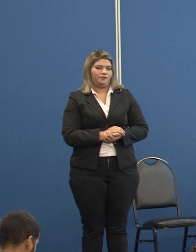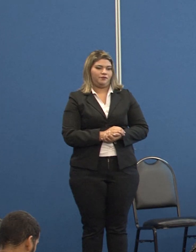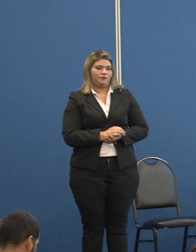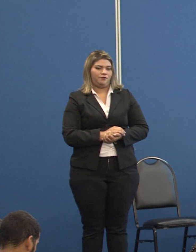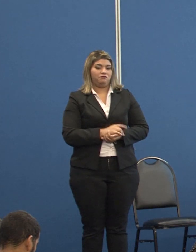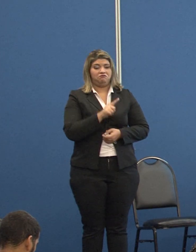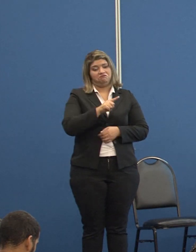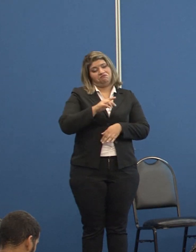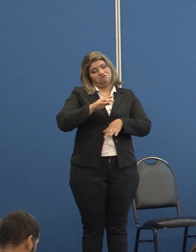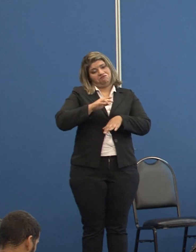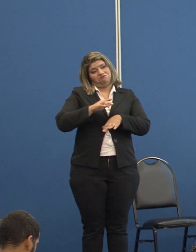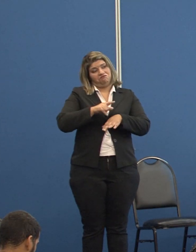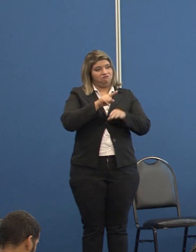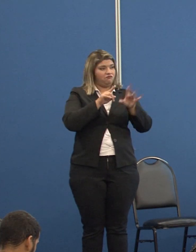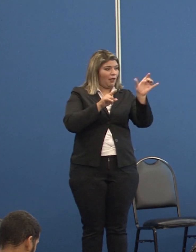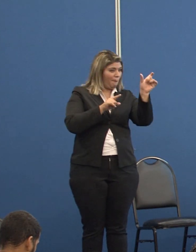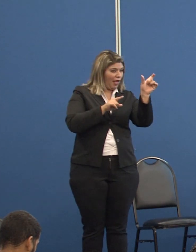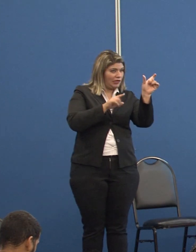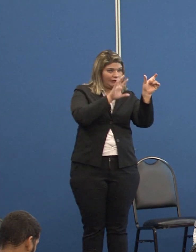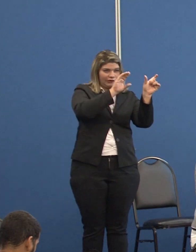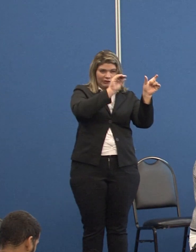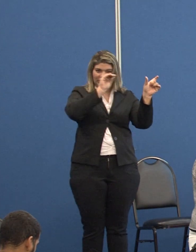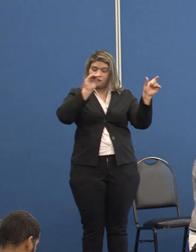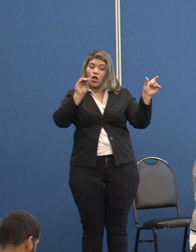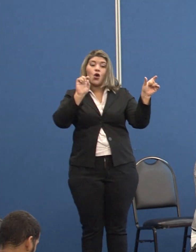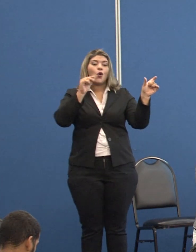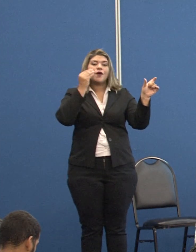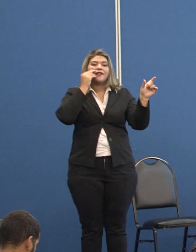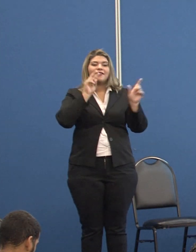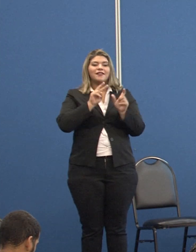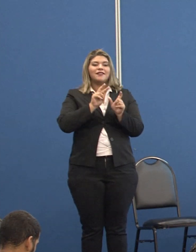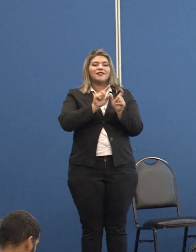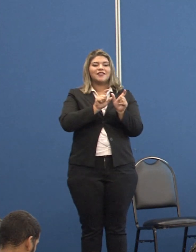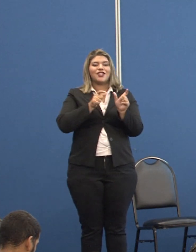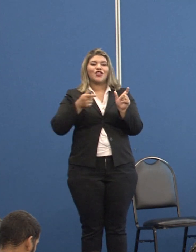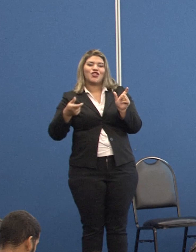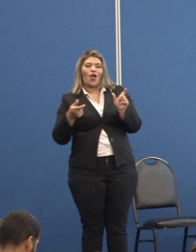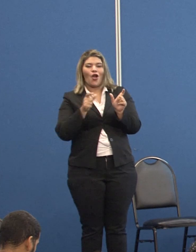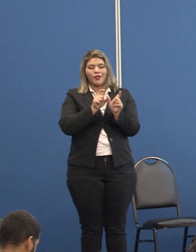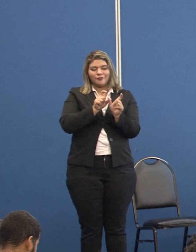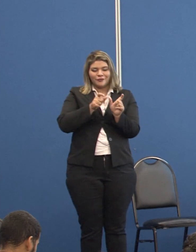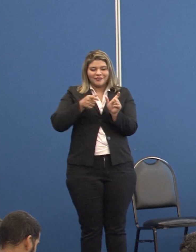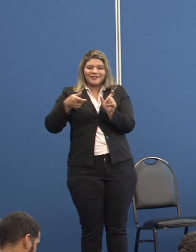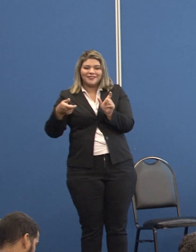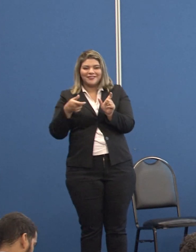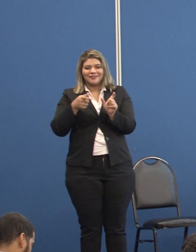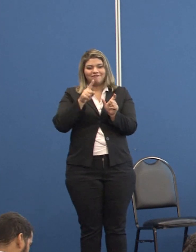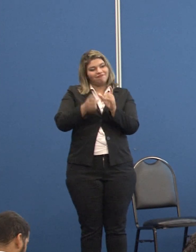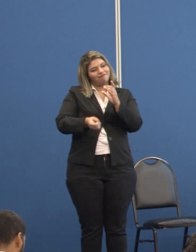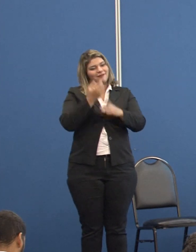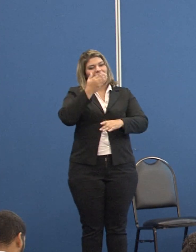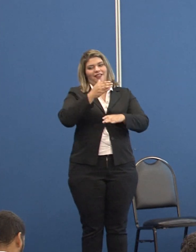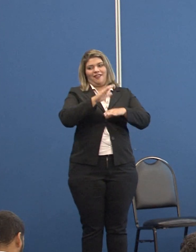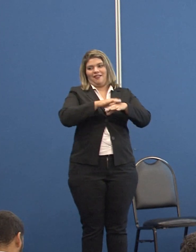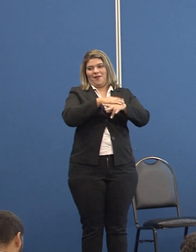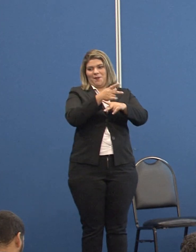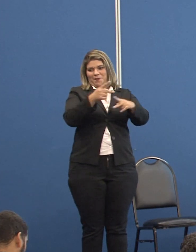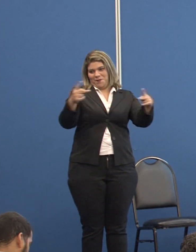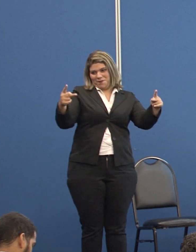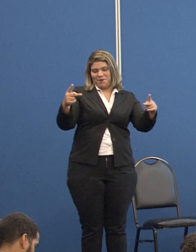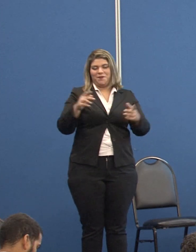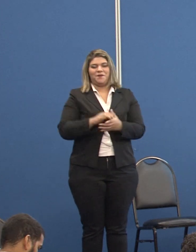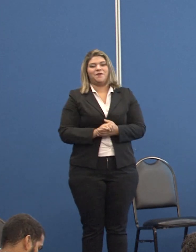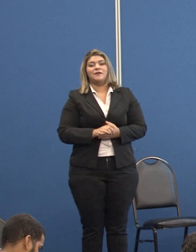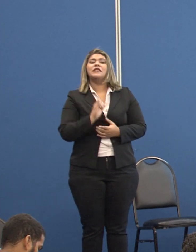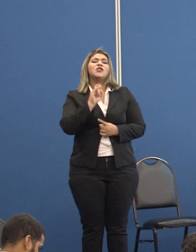por exemplo, palavras sinônimas. Você pode criar, aqui você cria aquilo que você quiser. Se o seu objetivo